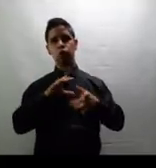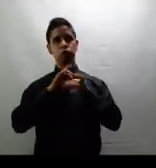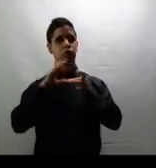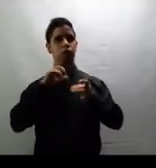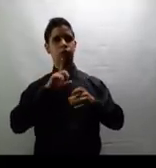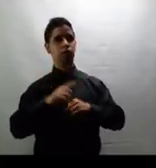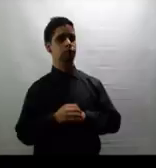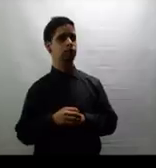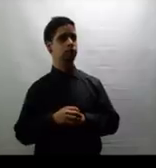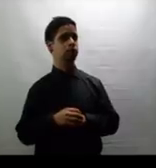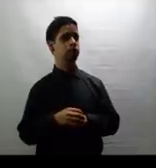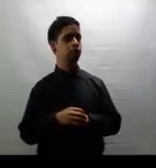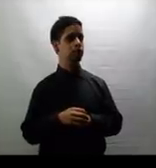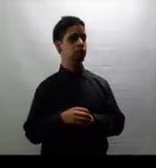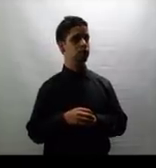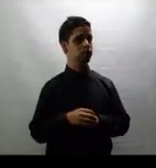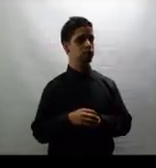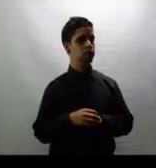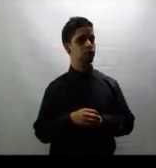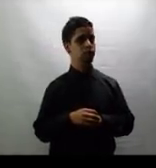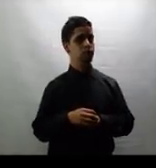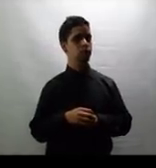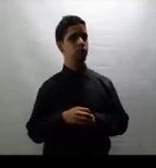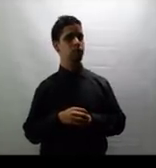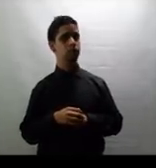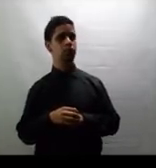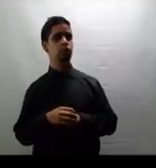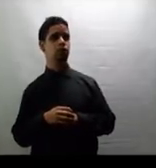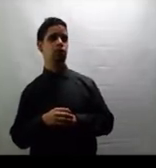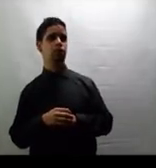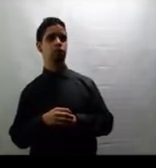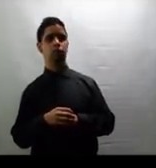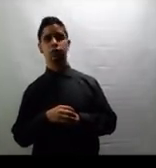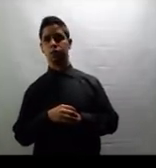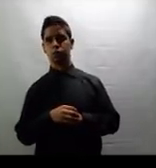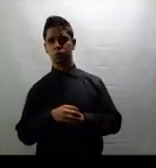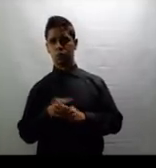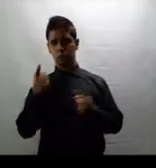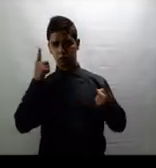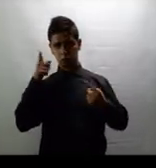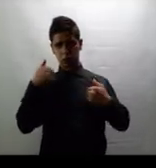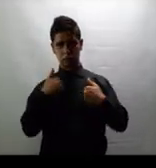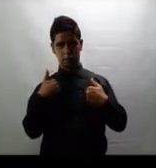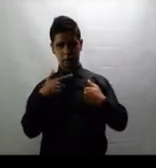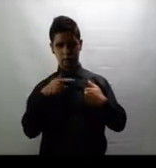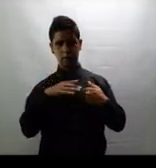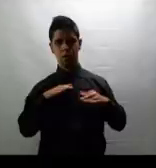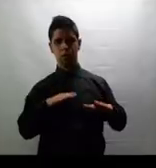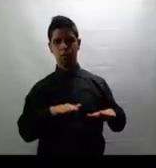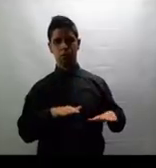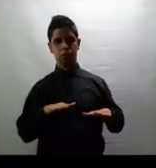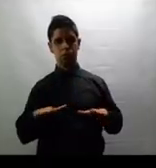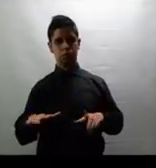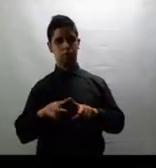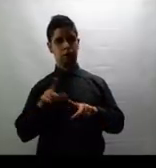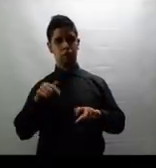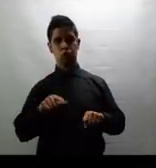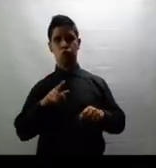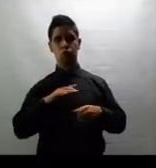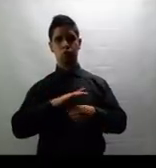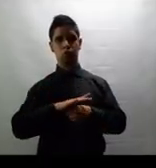no hice aquí están como que yo creo que ellos ellos conocen el nivel de ansiedad y como que se agitan para que ampara